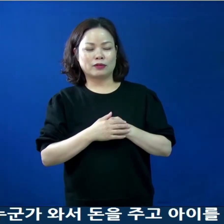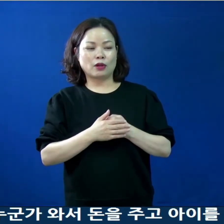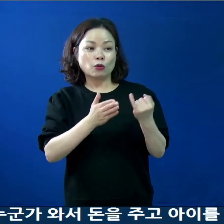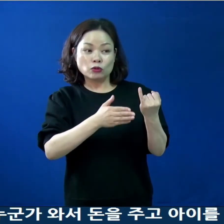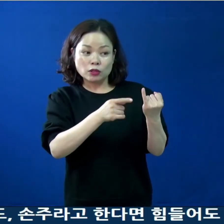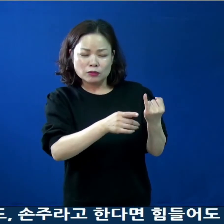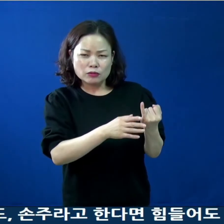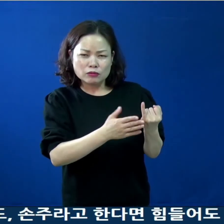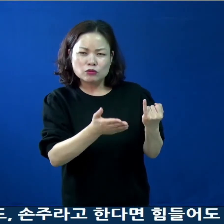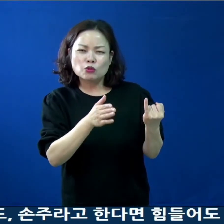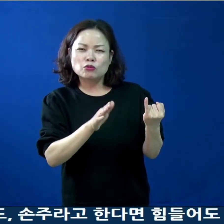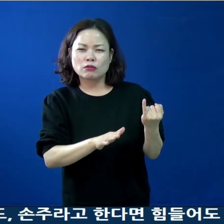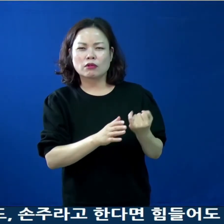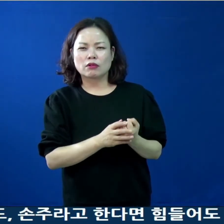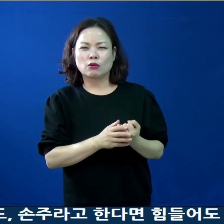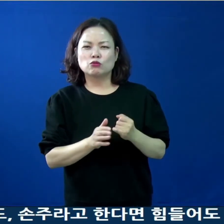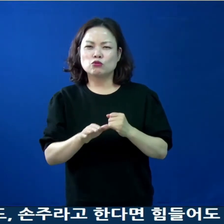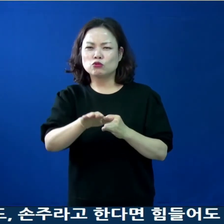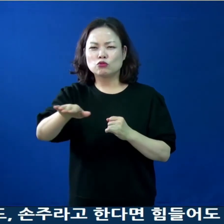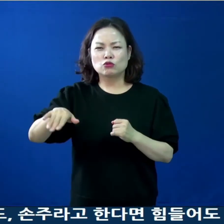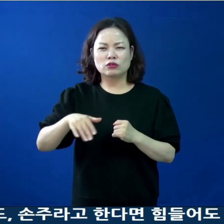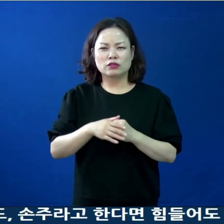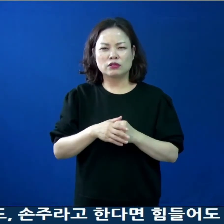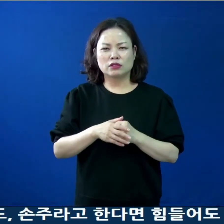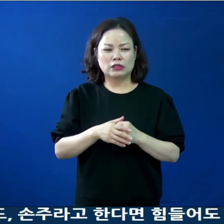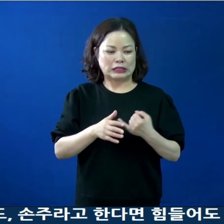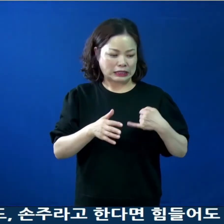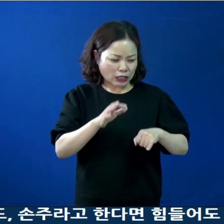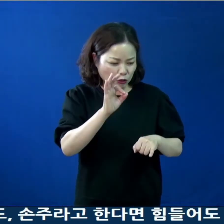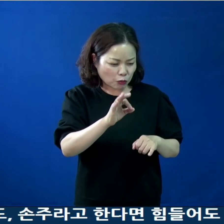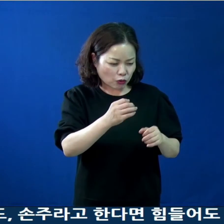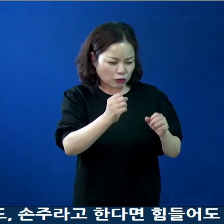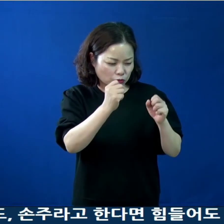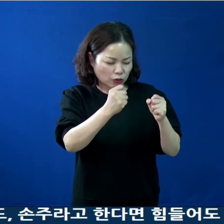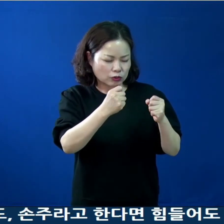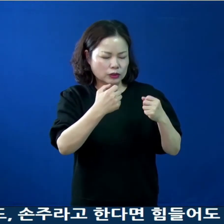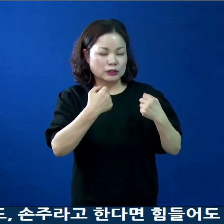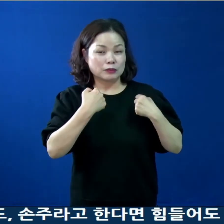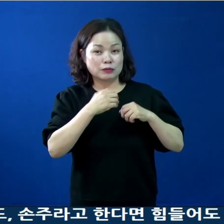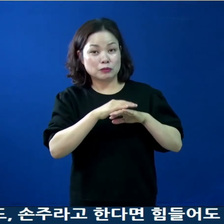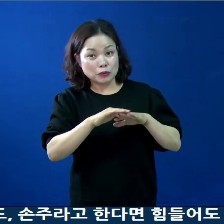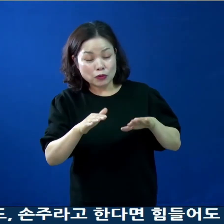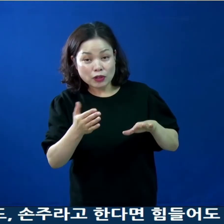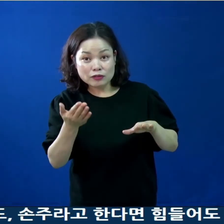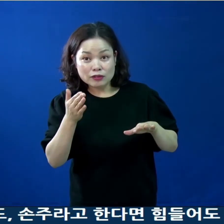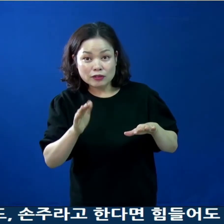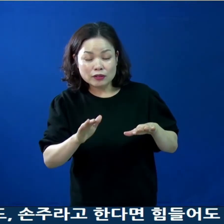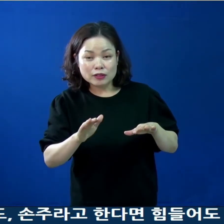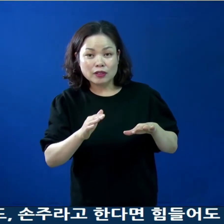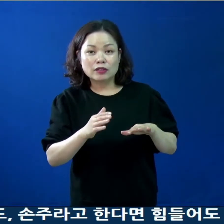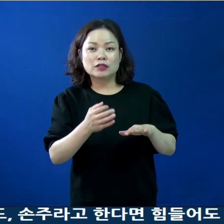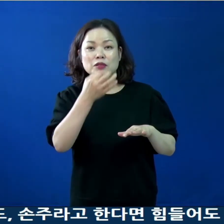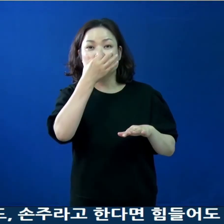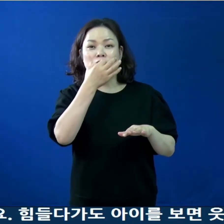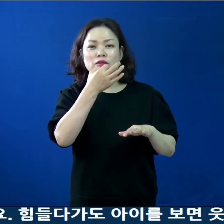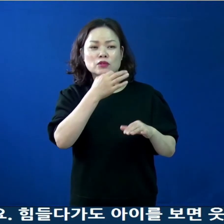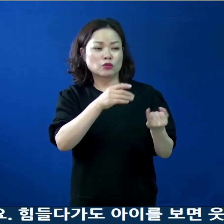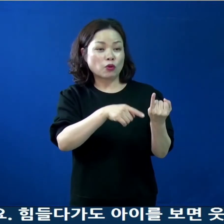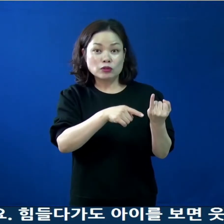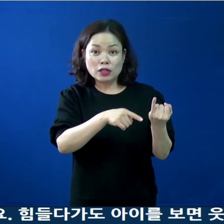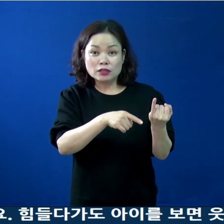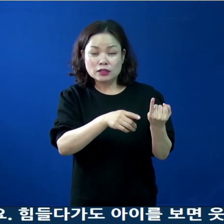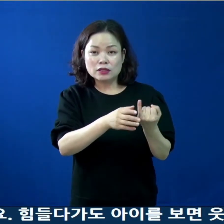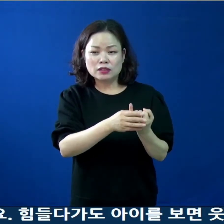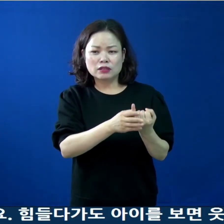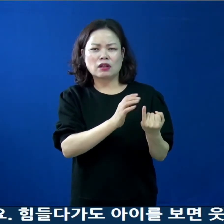권사님, 그런데 우리는 우리 자녀 보고 힘이 나고 피로도 풀리는 거 막 그러면서 그 힘든데 그 권사님은